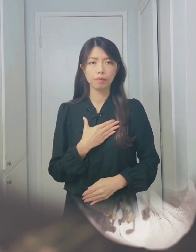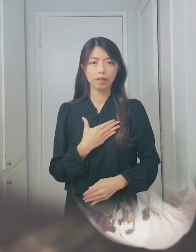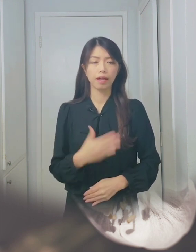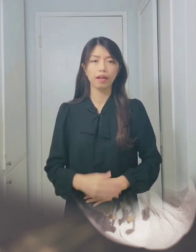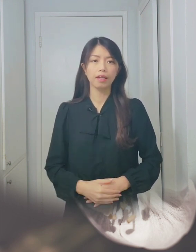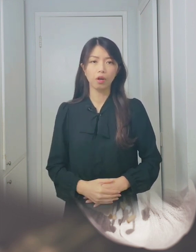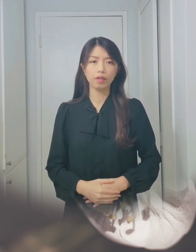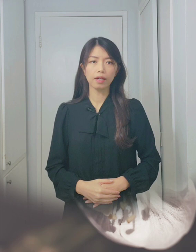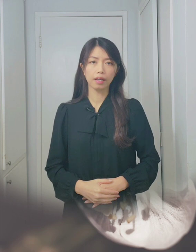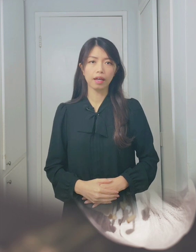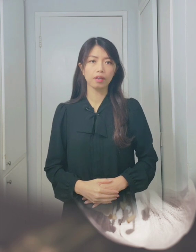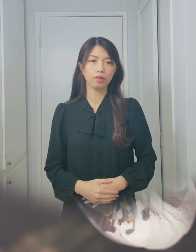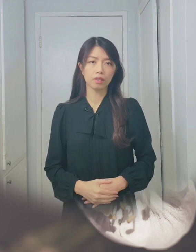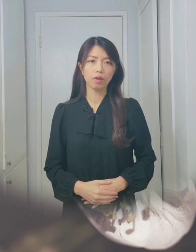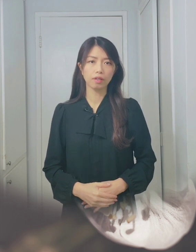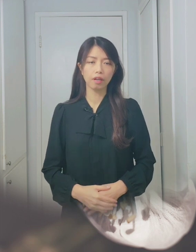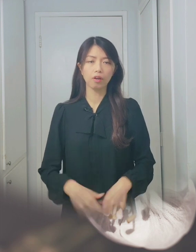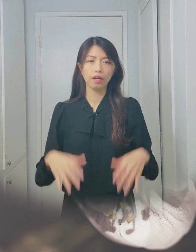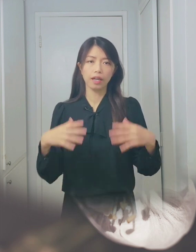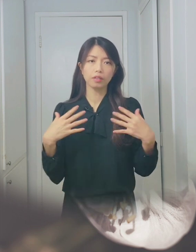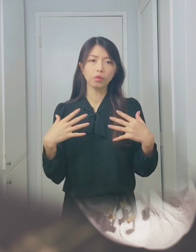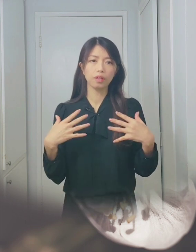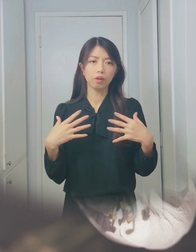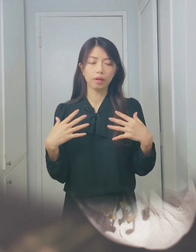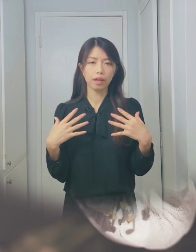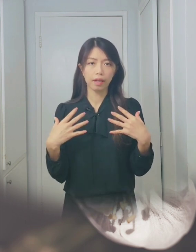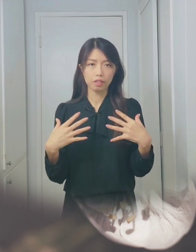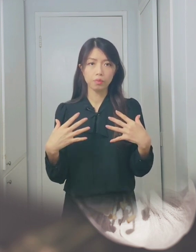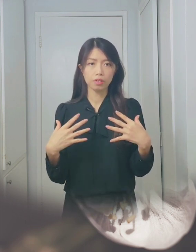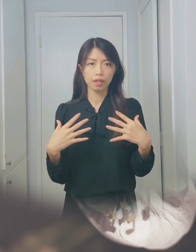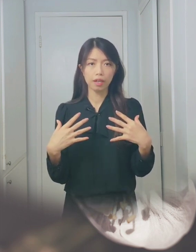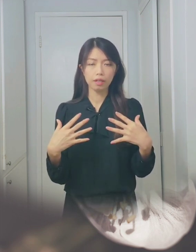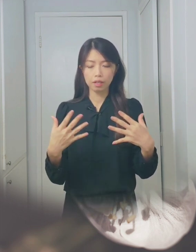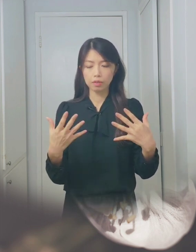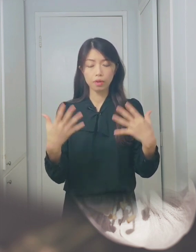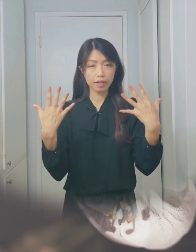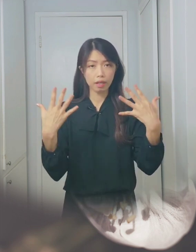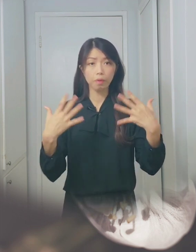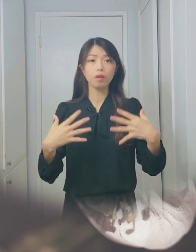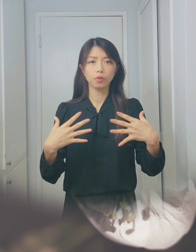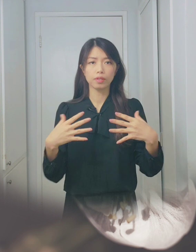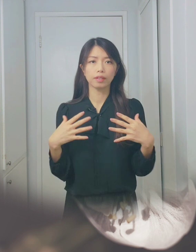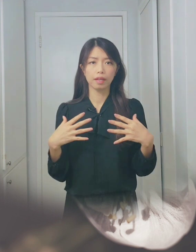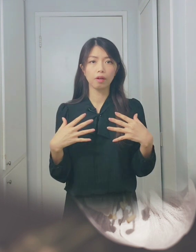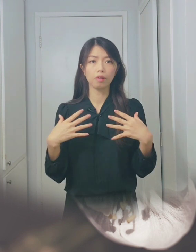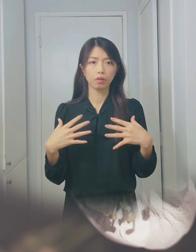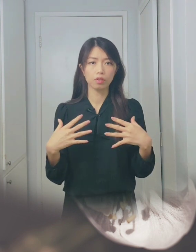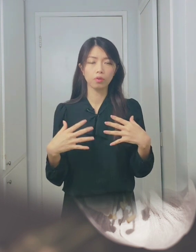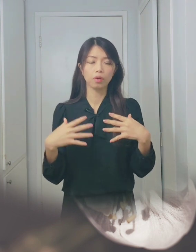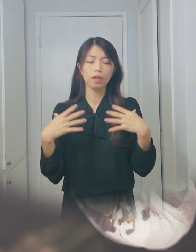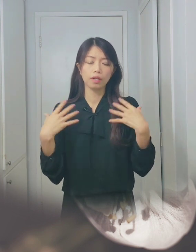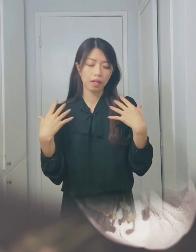수어가 됩니다. 연약하다 이런 뜻의 수어는요. 양손을 이렇게 가슴 위치에 손을 살짝 벌려놓은 이 상태에서